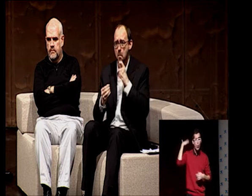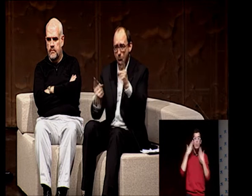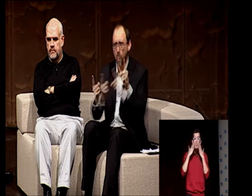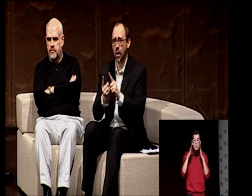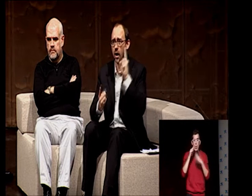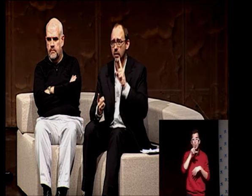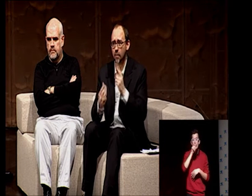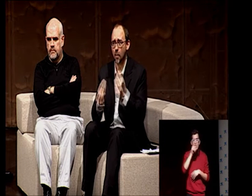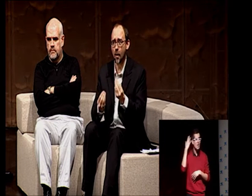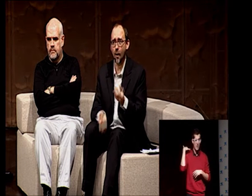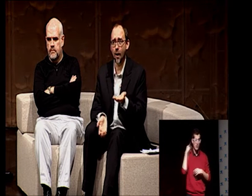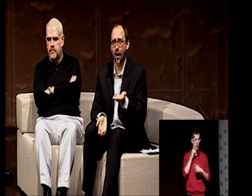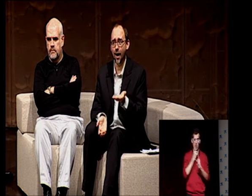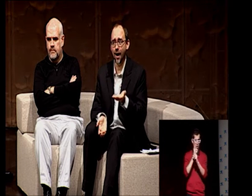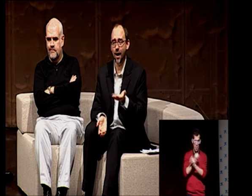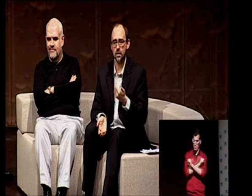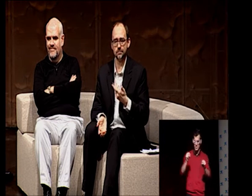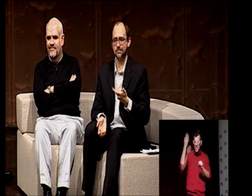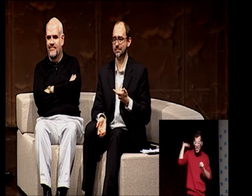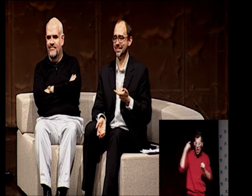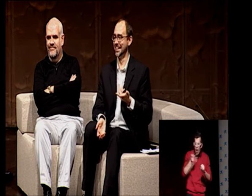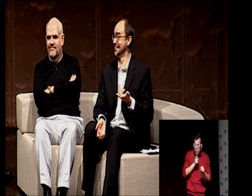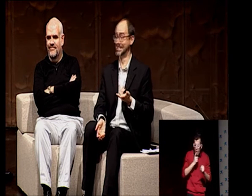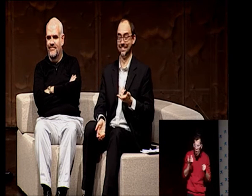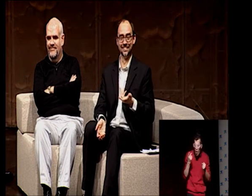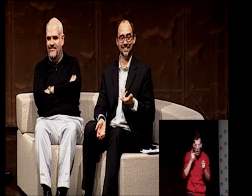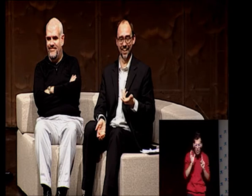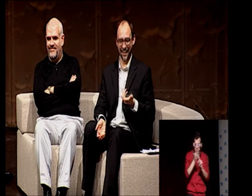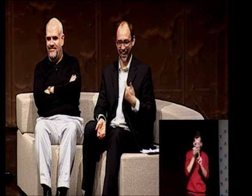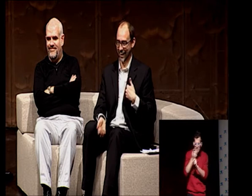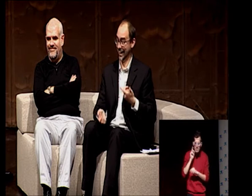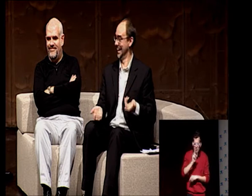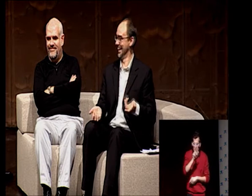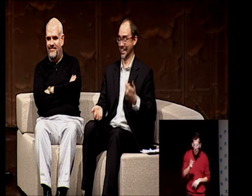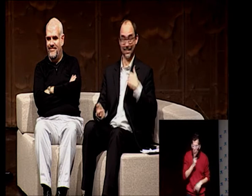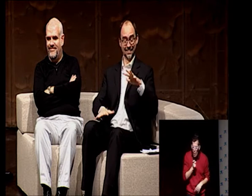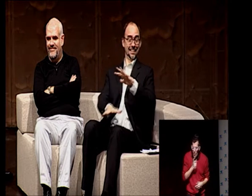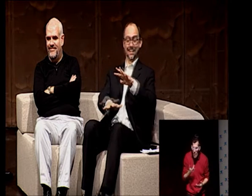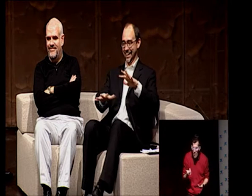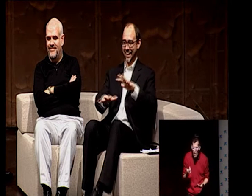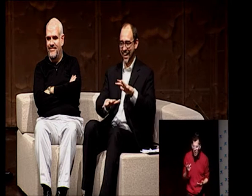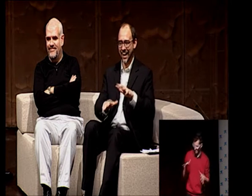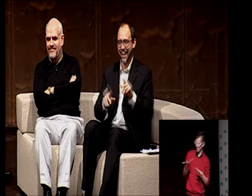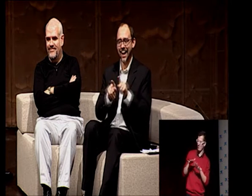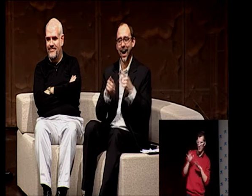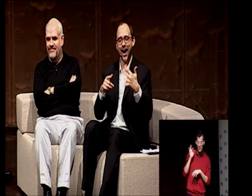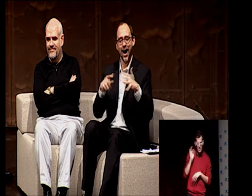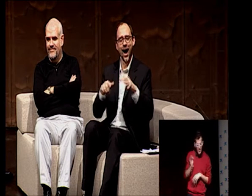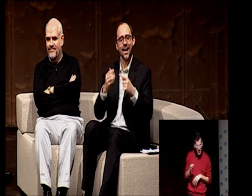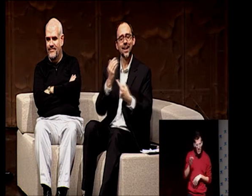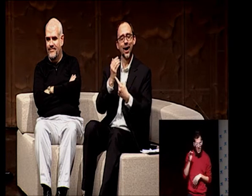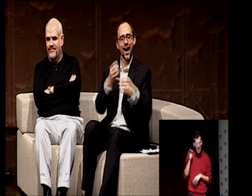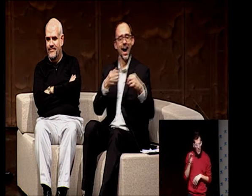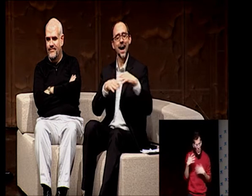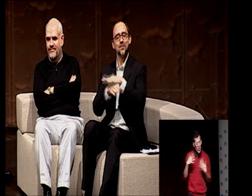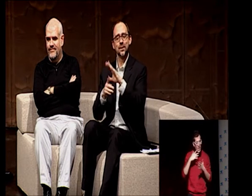que realmente estaba dedicando este este este viaje a conocer gente sorda de distintos países pero ahora en con